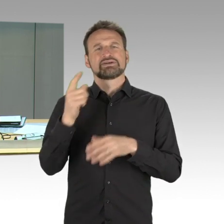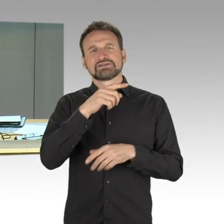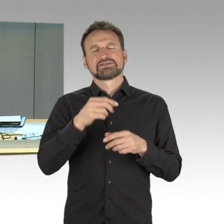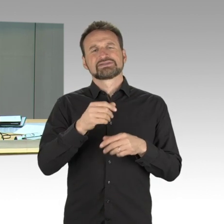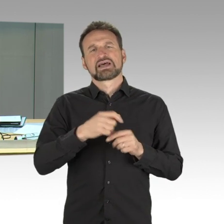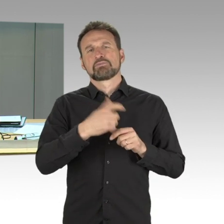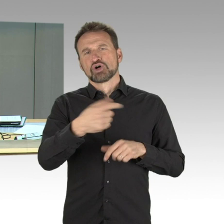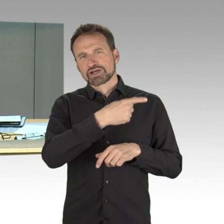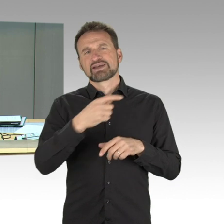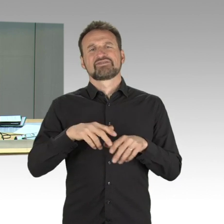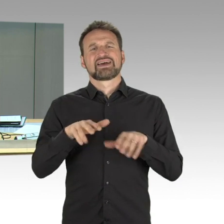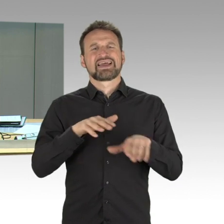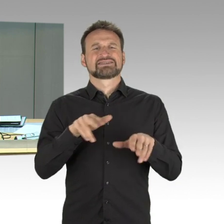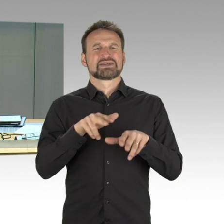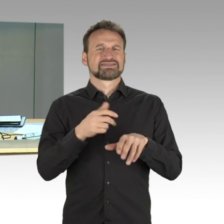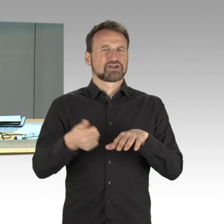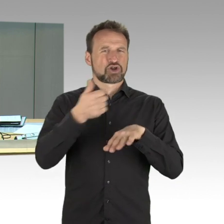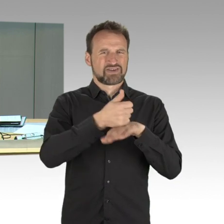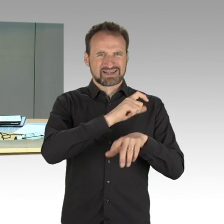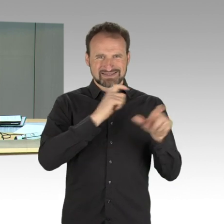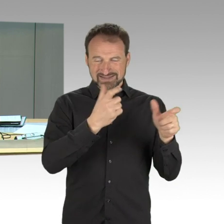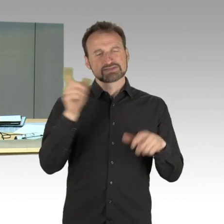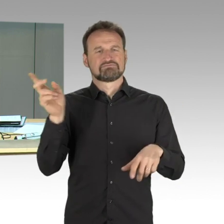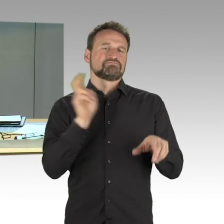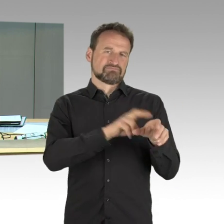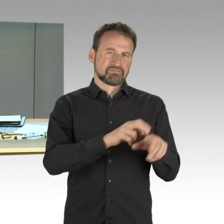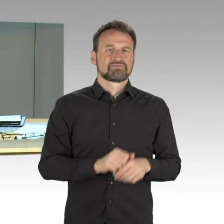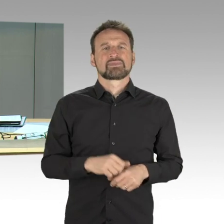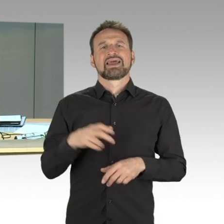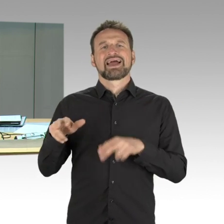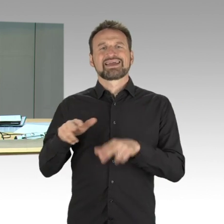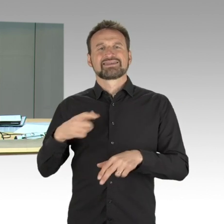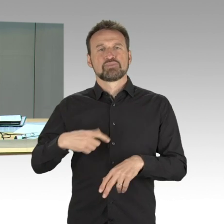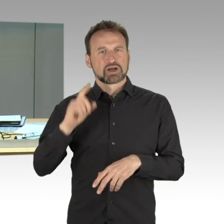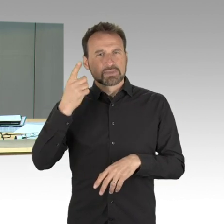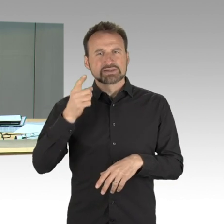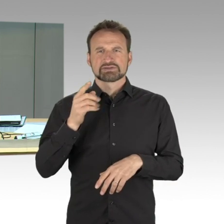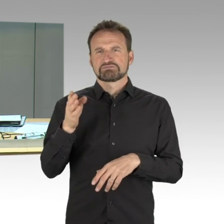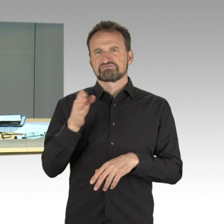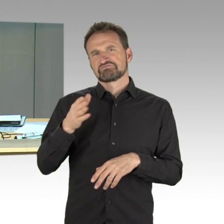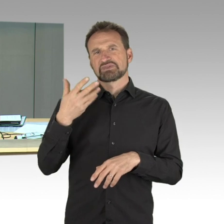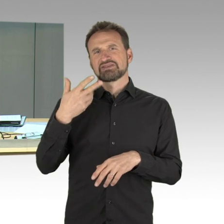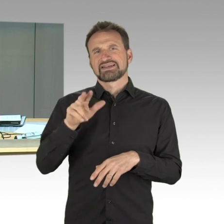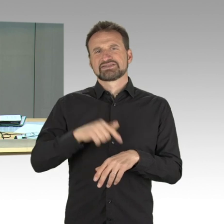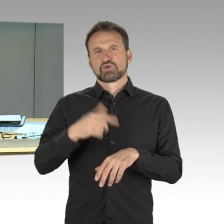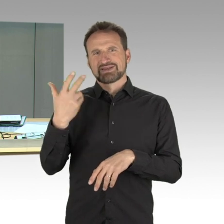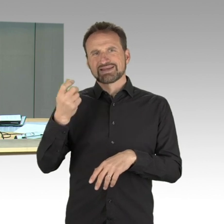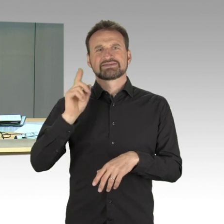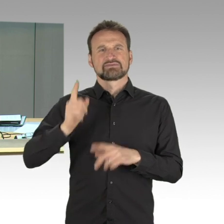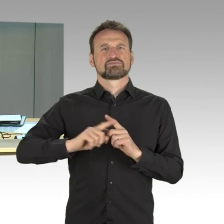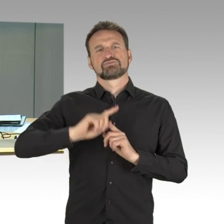Regierende Bürgermeister muss gegen 18.30 Uhr zu einer Dienstreise nach Montevideo zum Jahrestreffen des